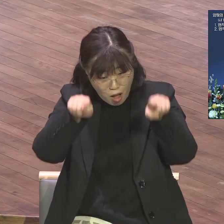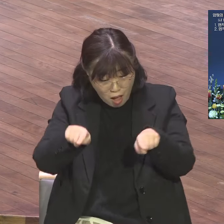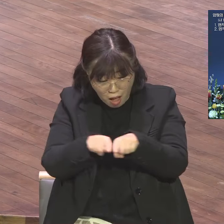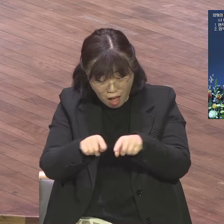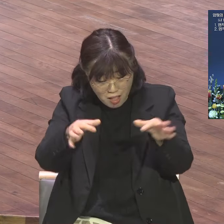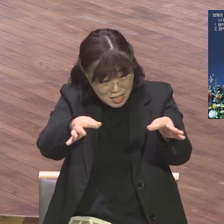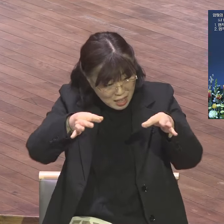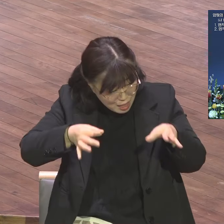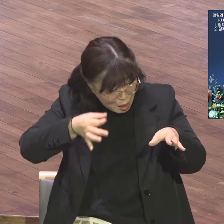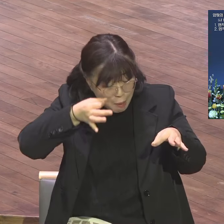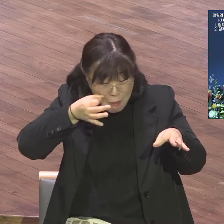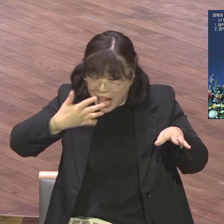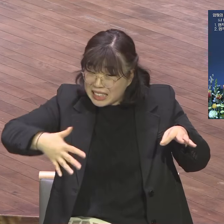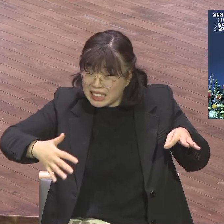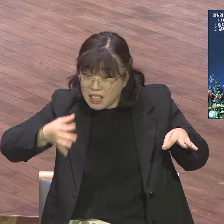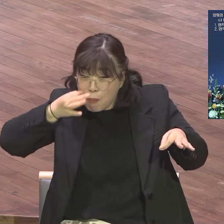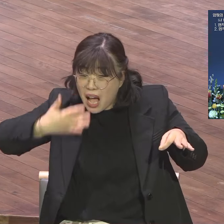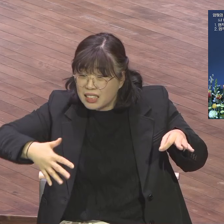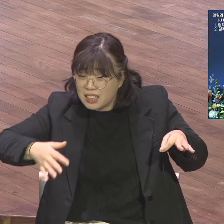아이고 막 그렇게 쫙 집어넣었습니까?